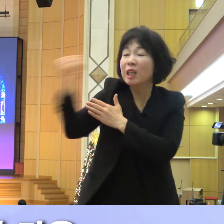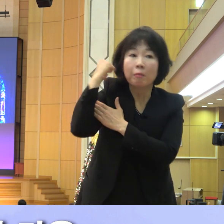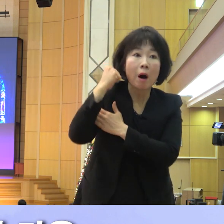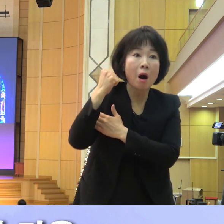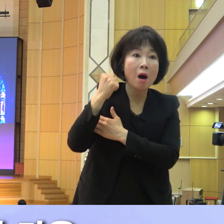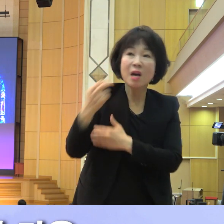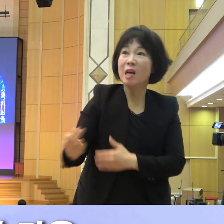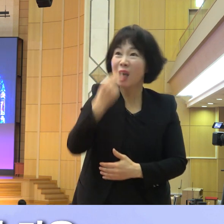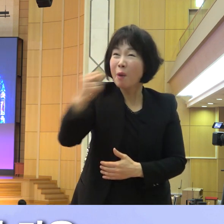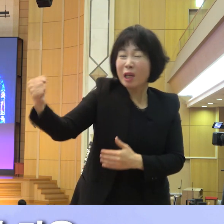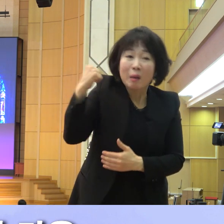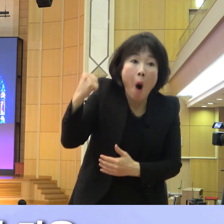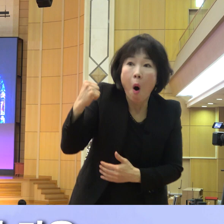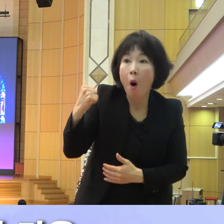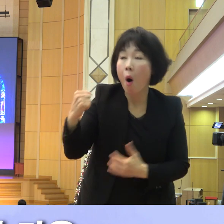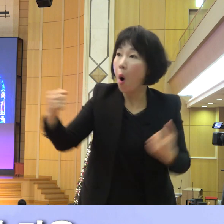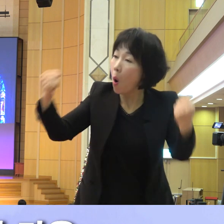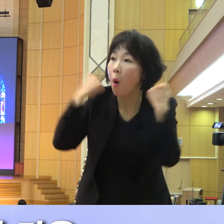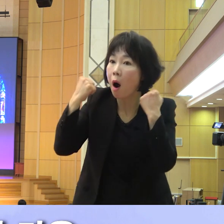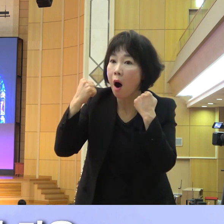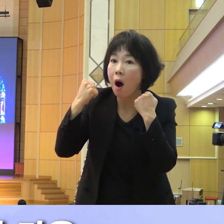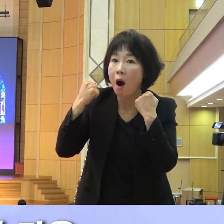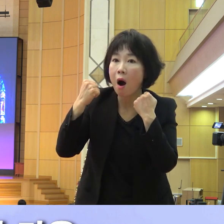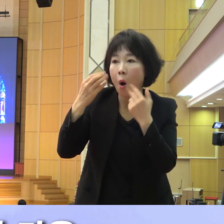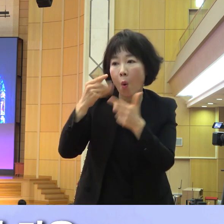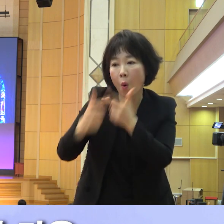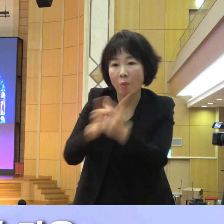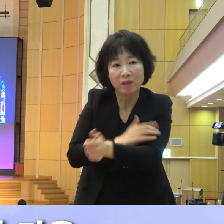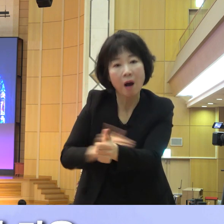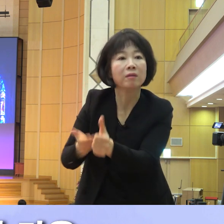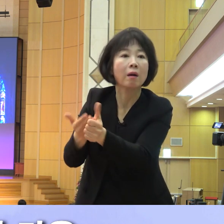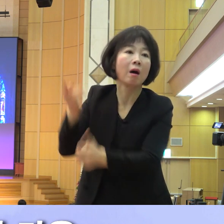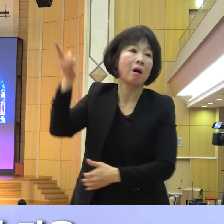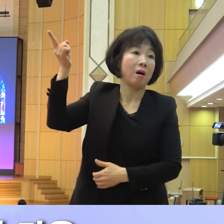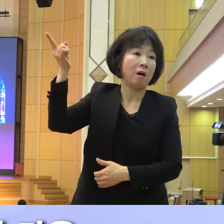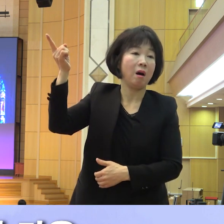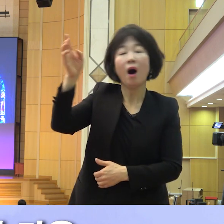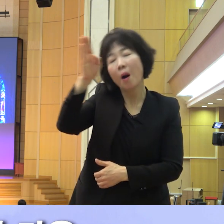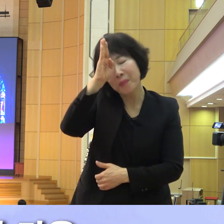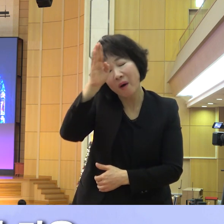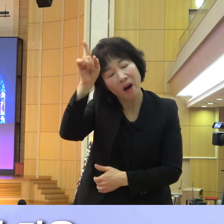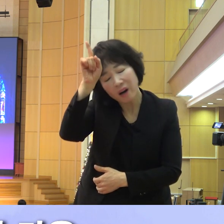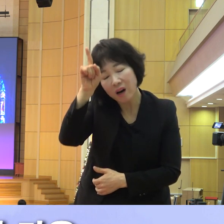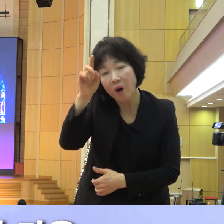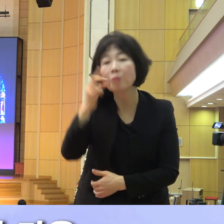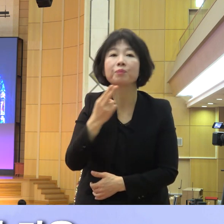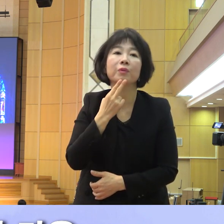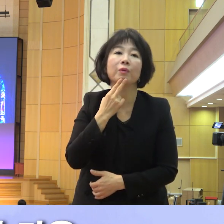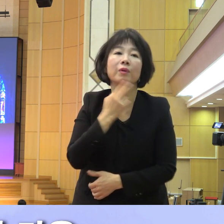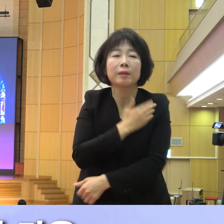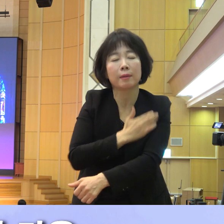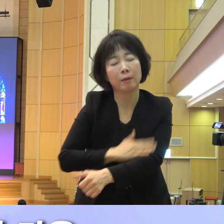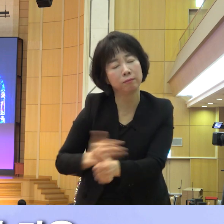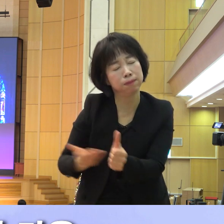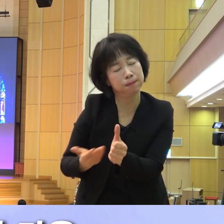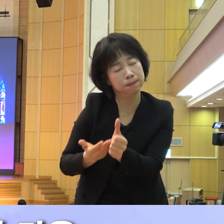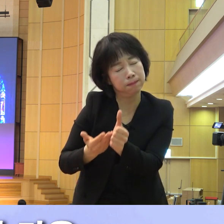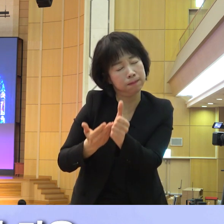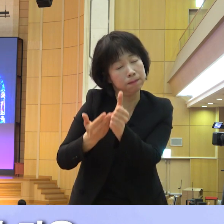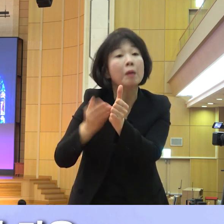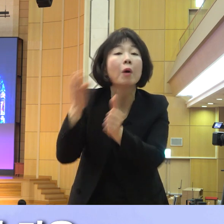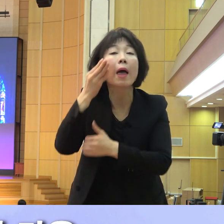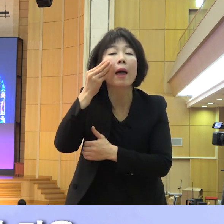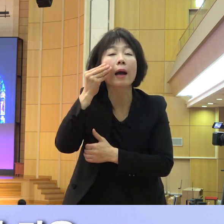정도로 생명과 건강과 그리고 병충해 없이 잘 무럭무럭